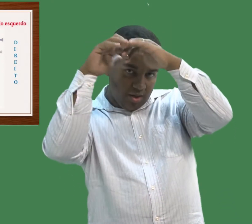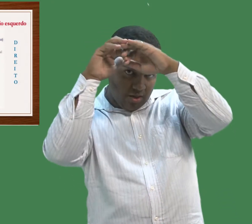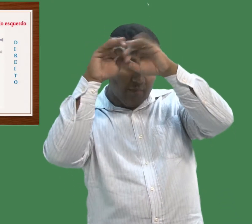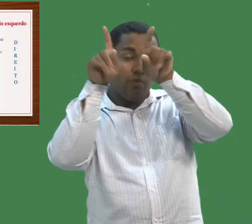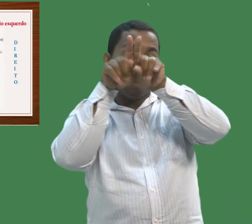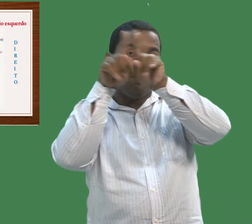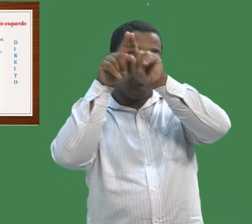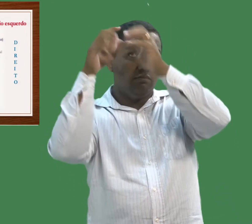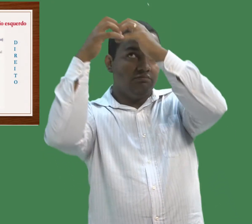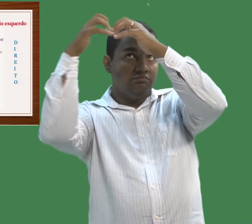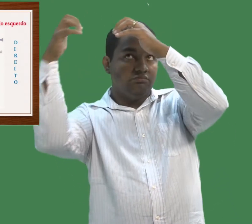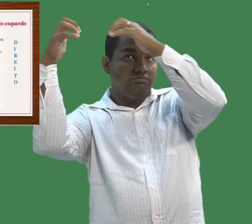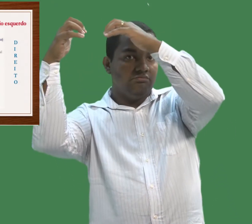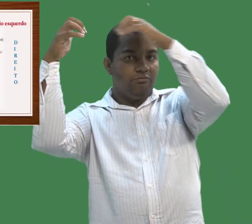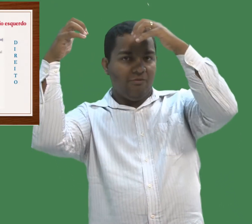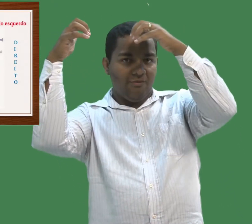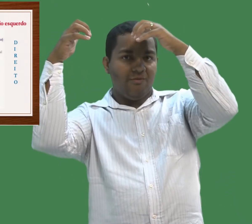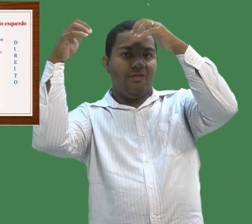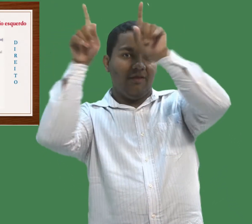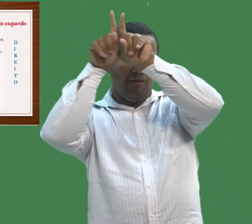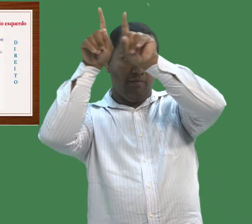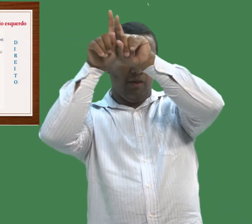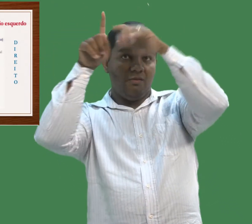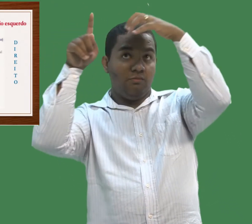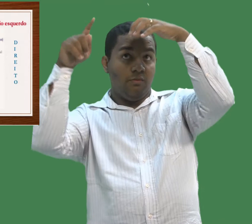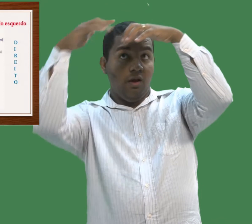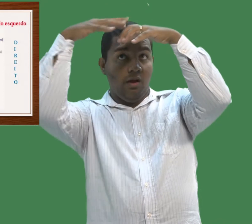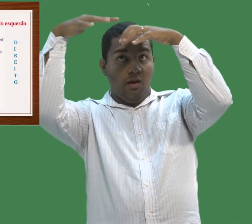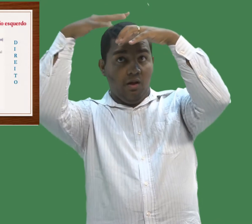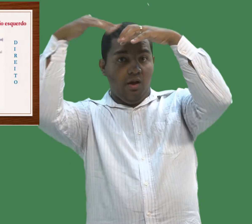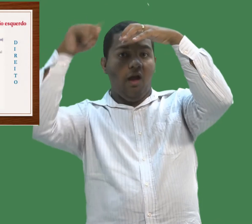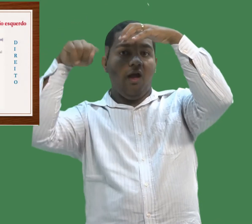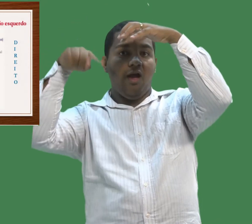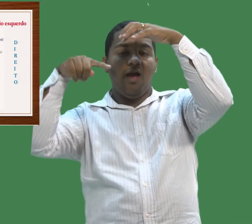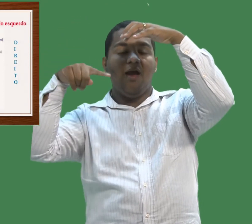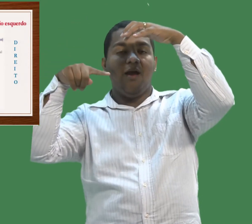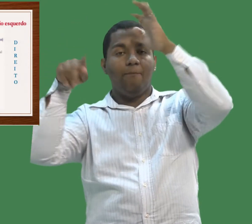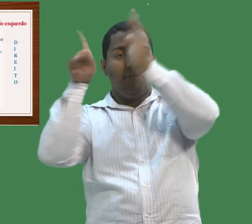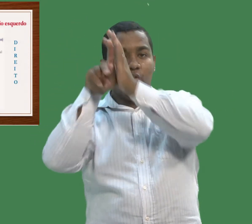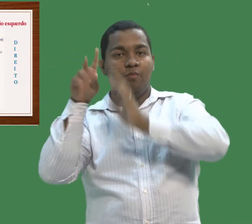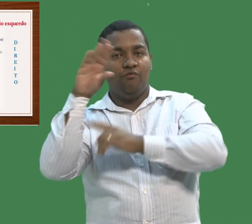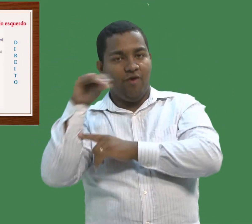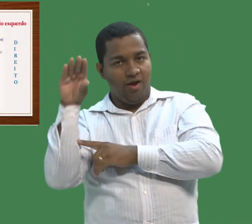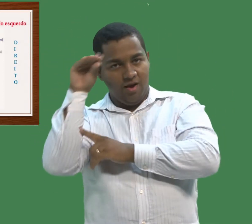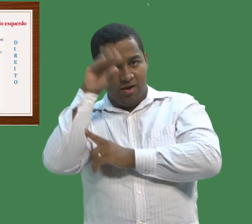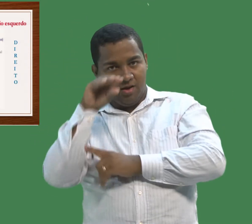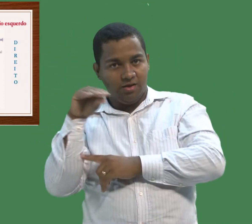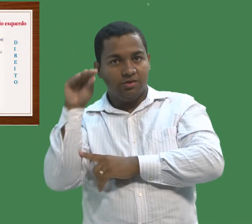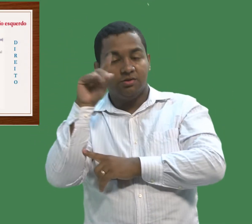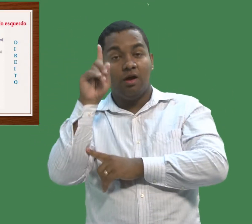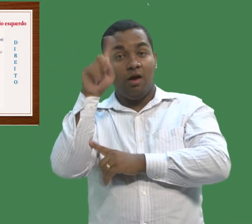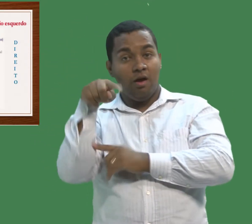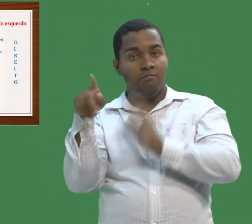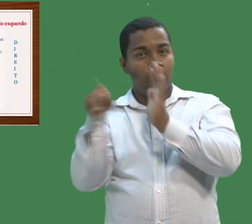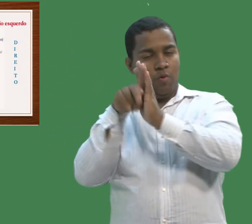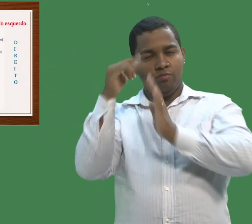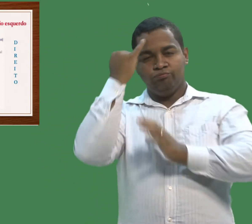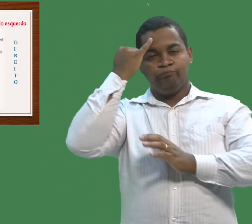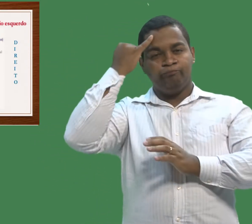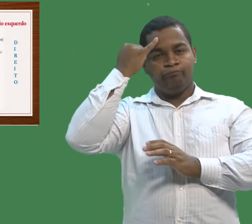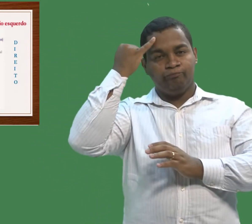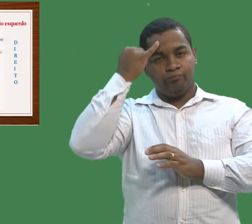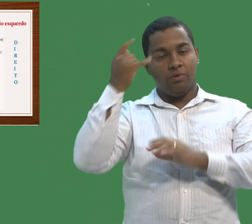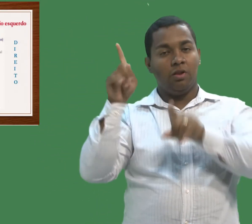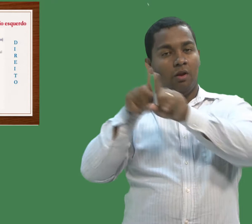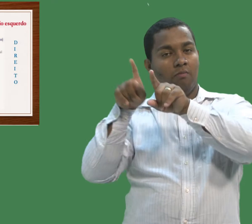lado esquerdo, que está ligado ao processo de desenvolver no falante e no indivíduo a questão